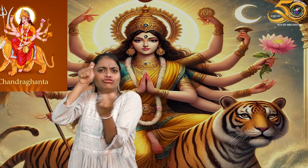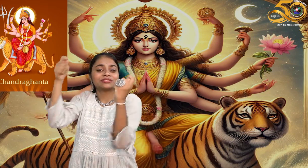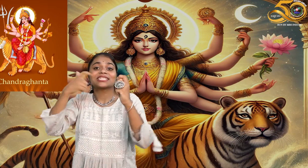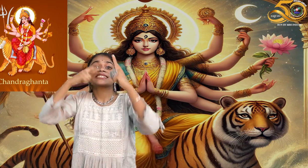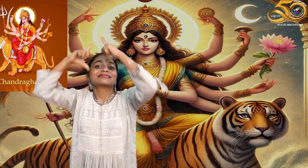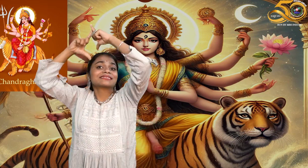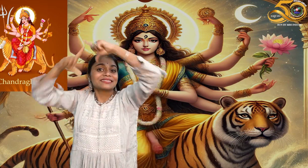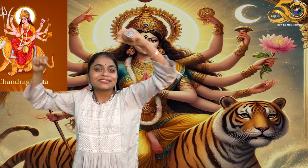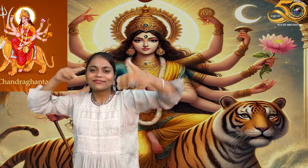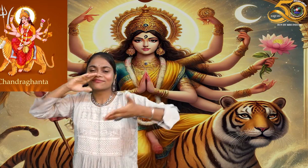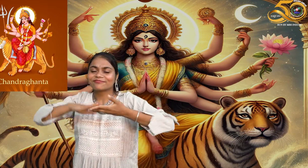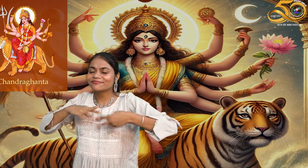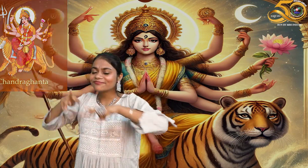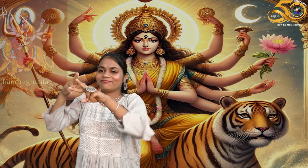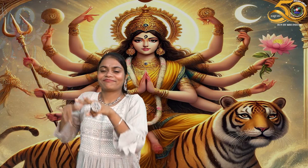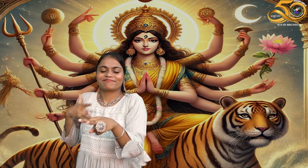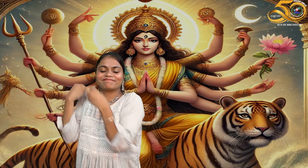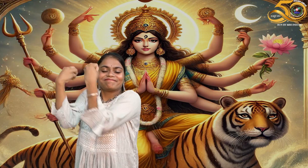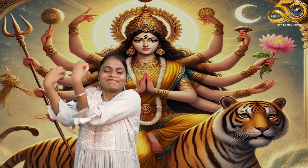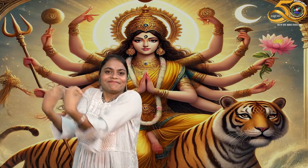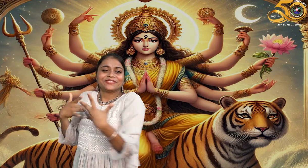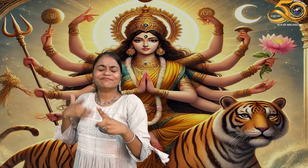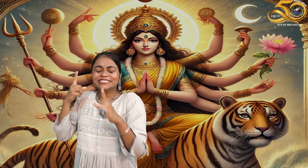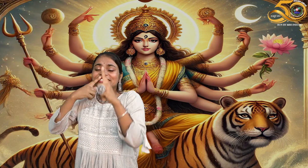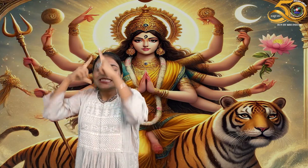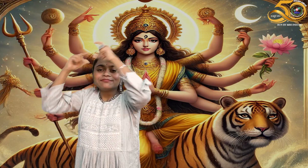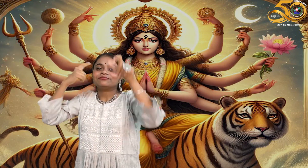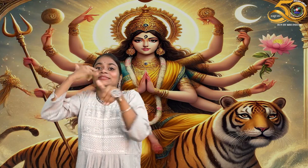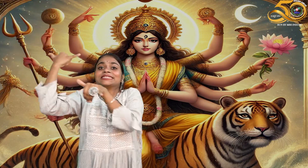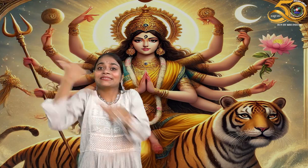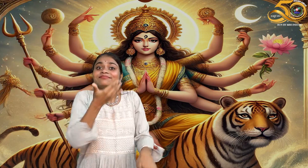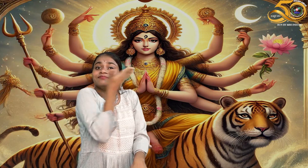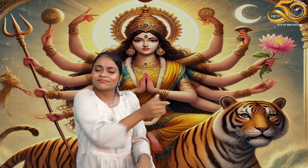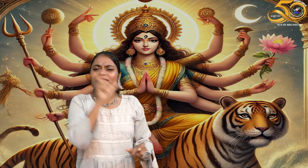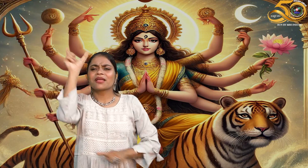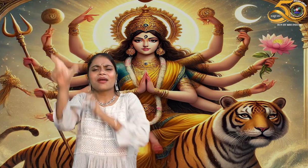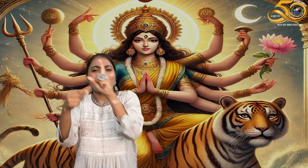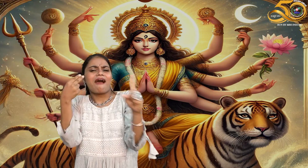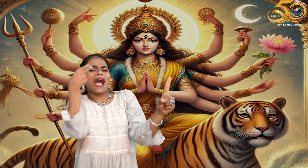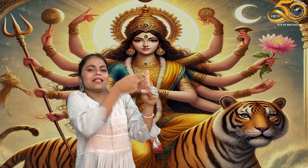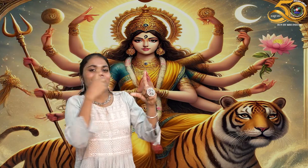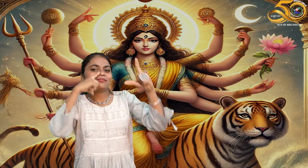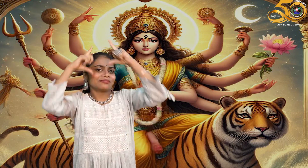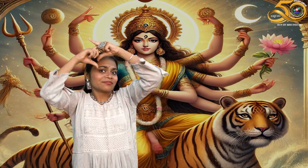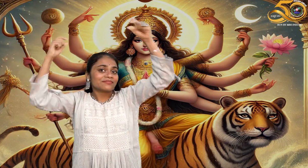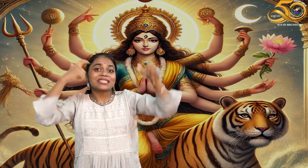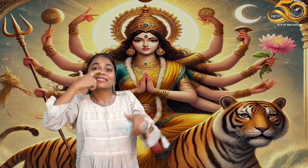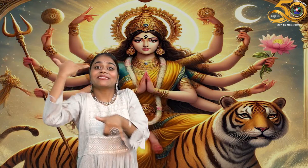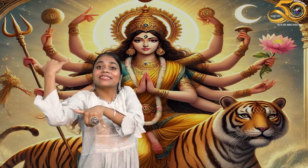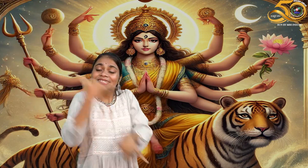पारवती शिव से विवाह के पस्चात उनके सिर पर सजित अर्ध चंद्र से प्रोसाहित होकर मा ने स्वयम चंद्रधारन